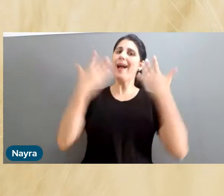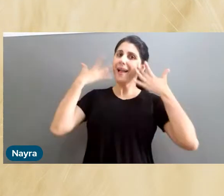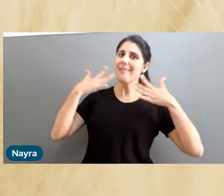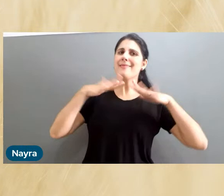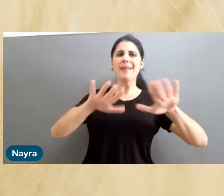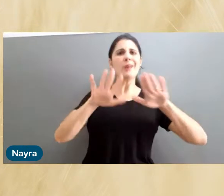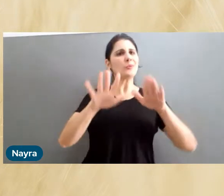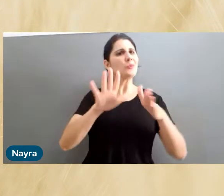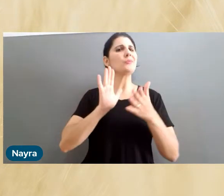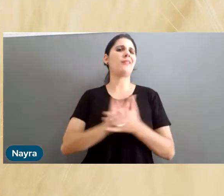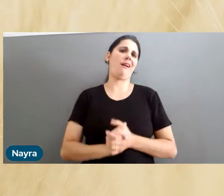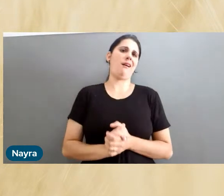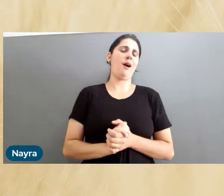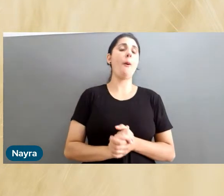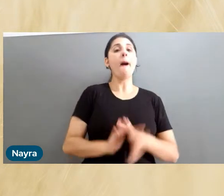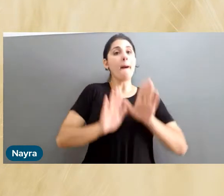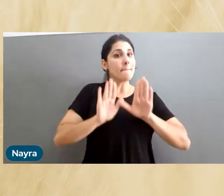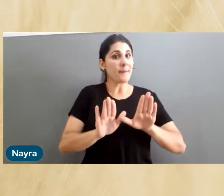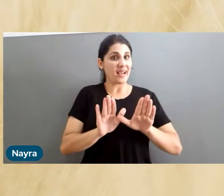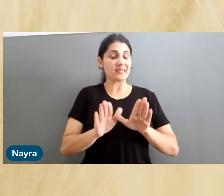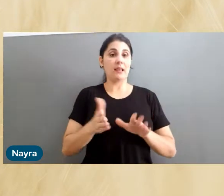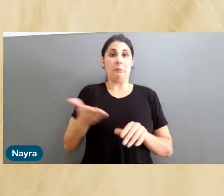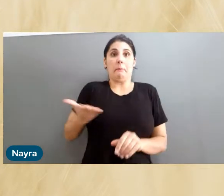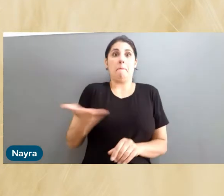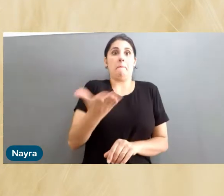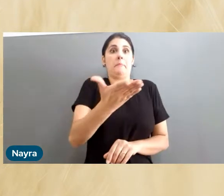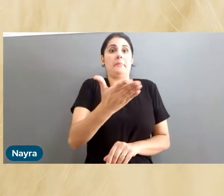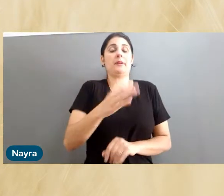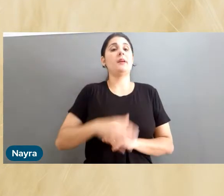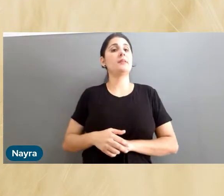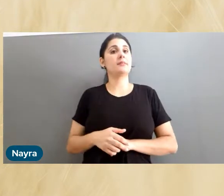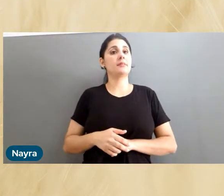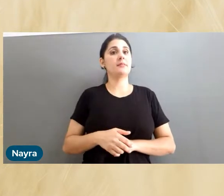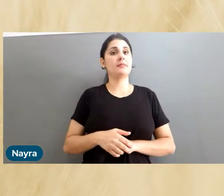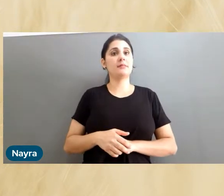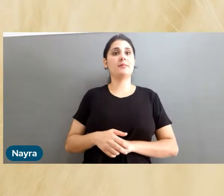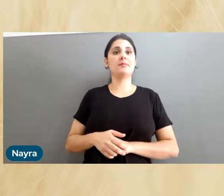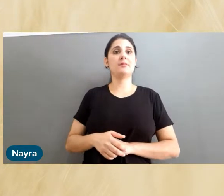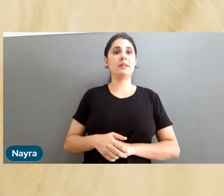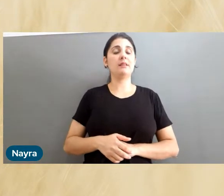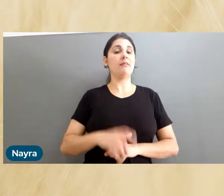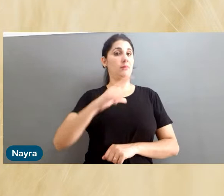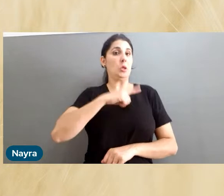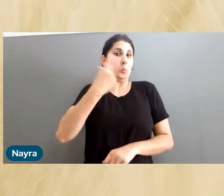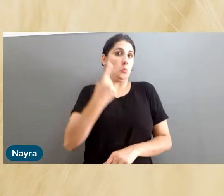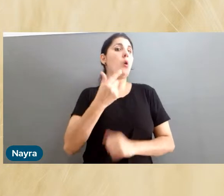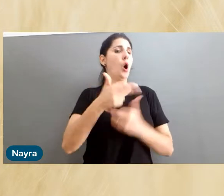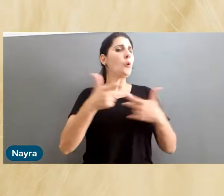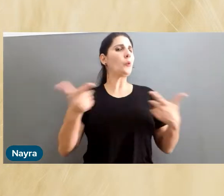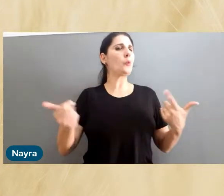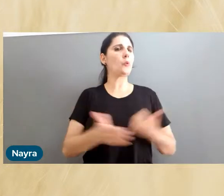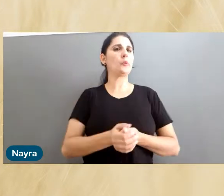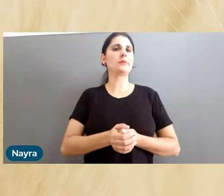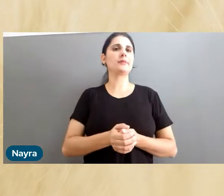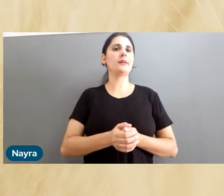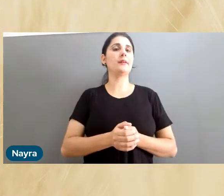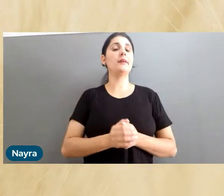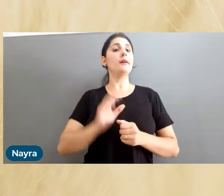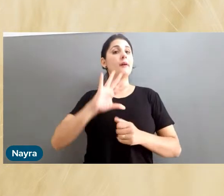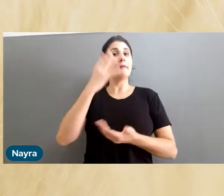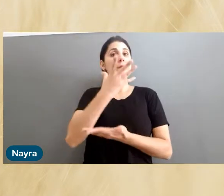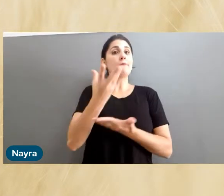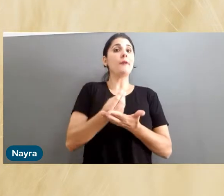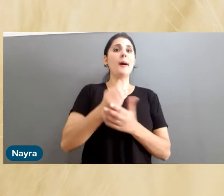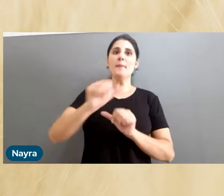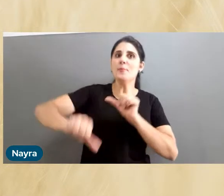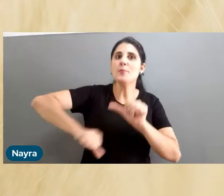assim, só que se a gente está com muita pressa, tem uma solução extraordinária. Tornemos-nos espíritos